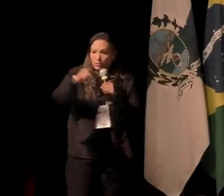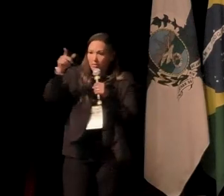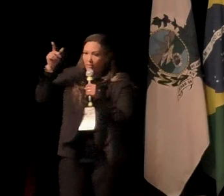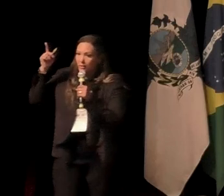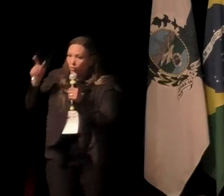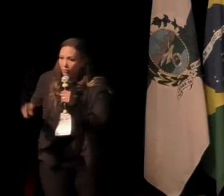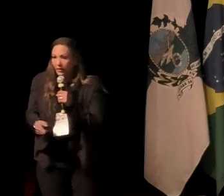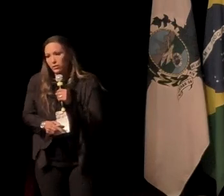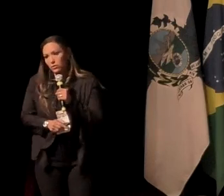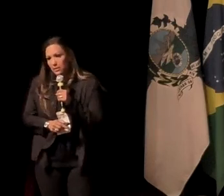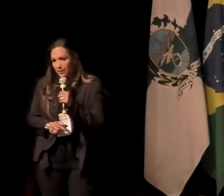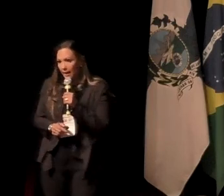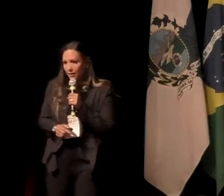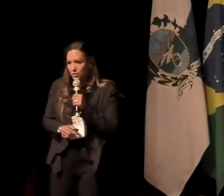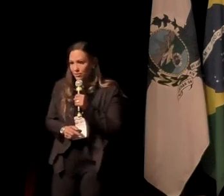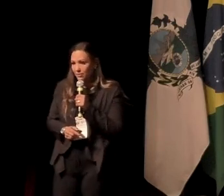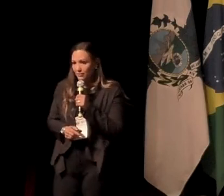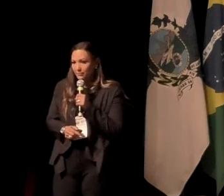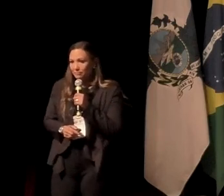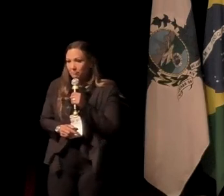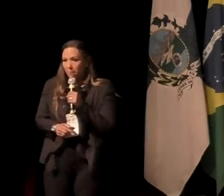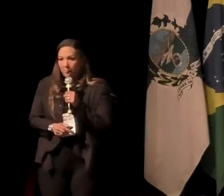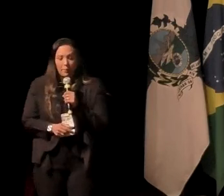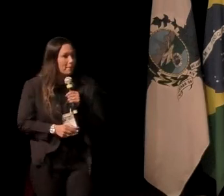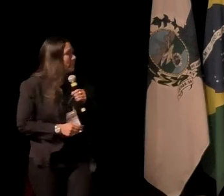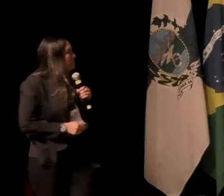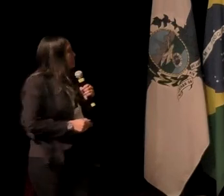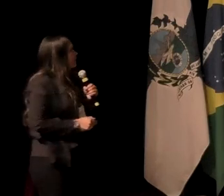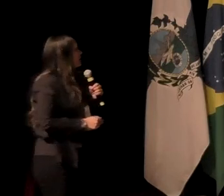inclusive entre governo e sociedade